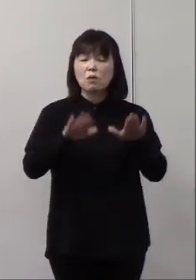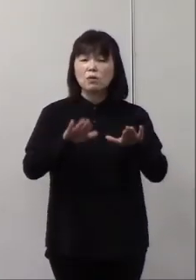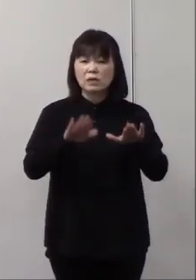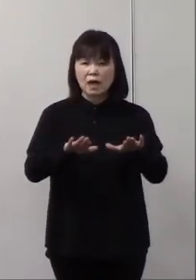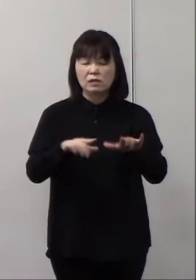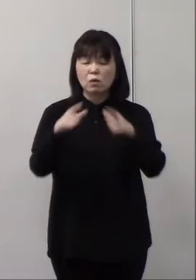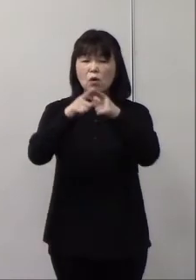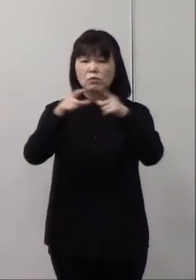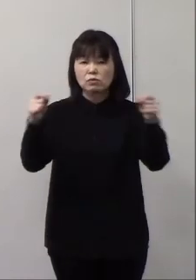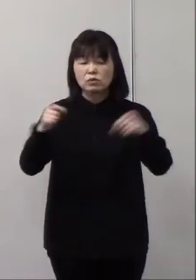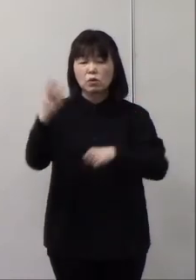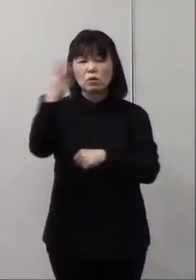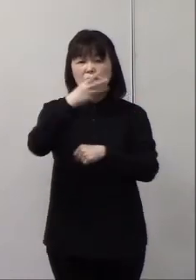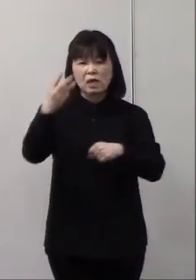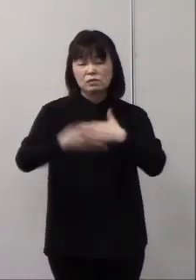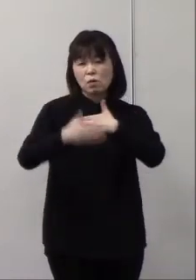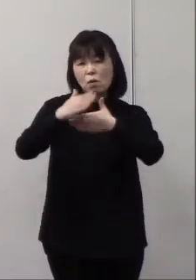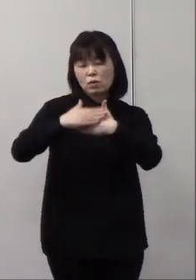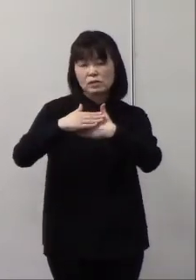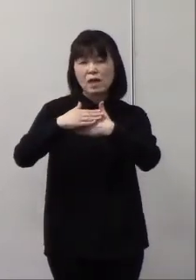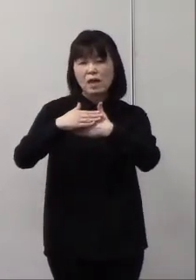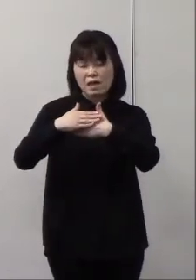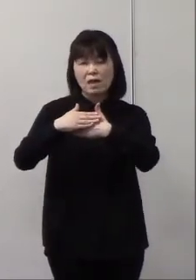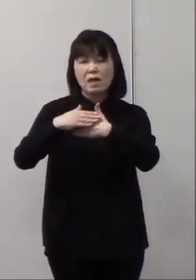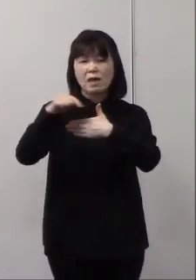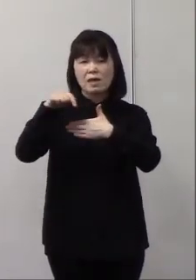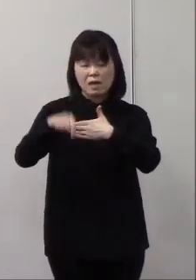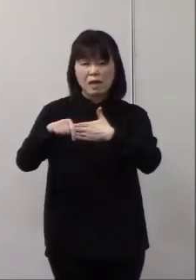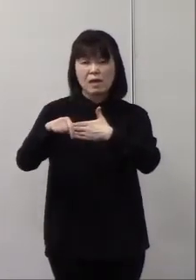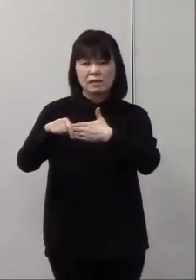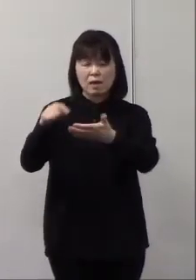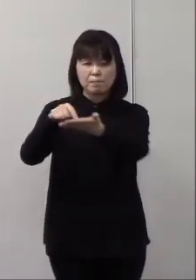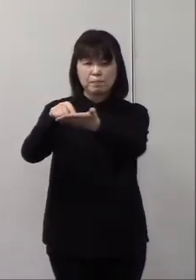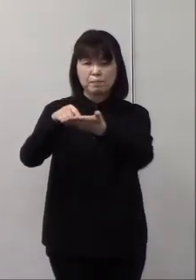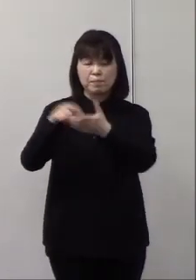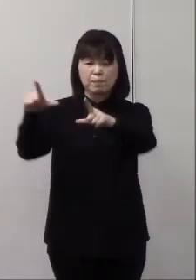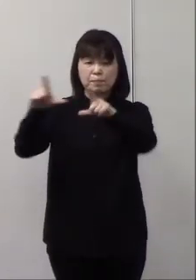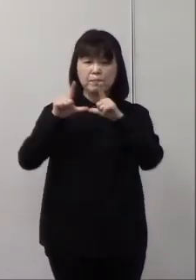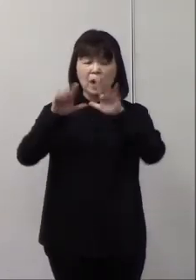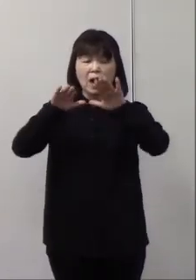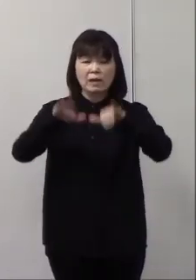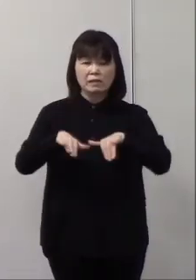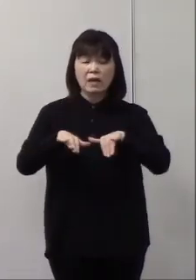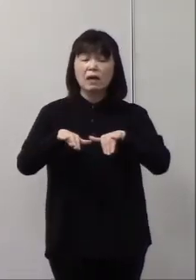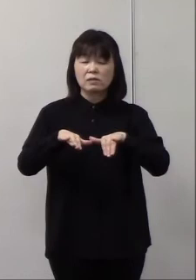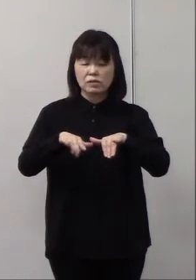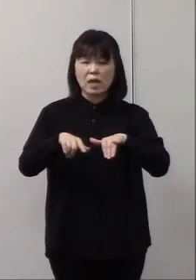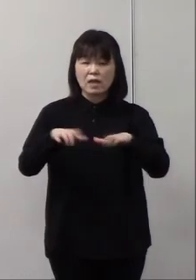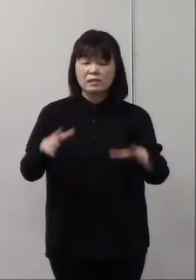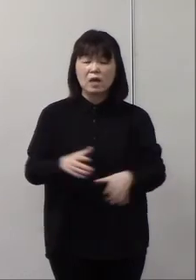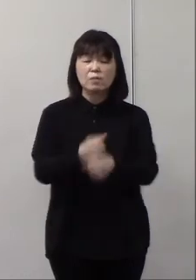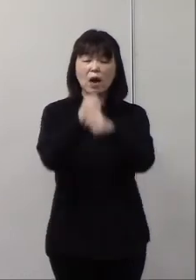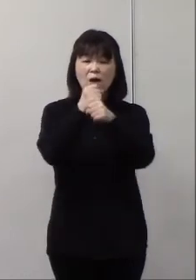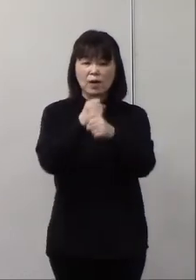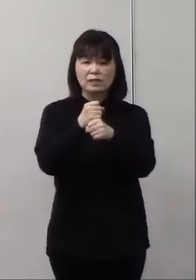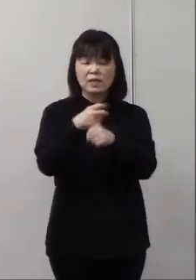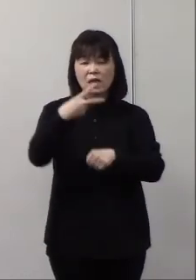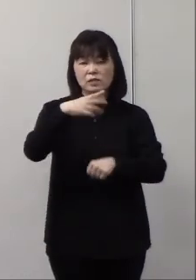で内需があった、事業を挙げております。総額で2億3350万